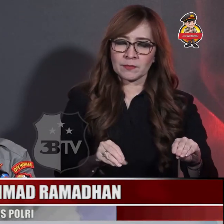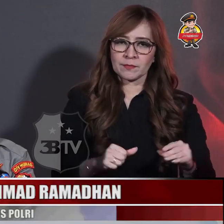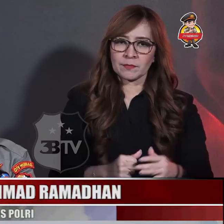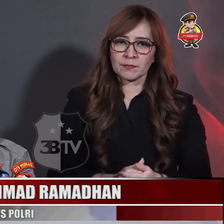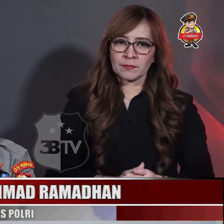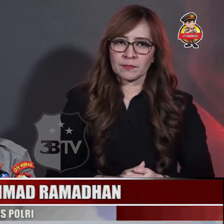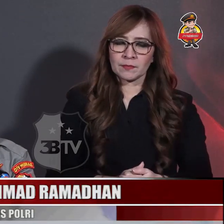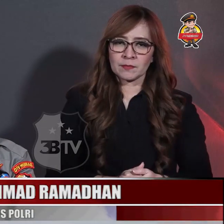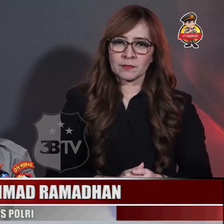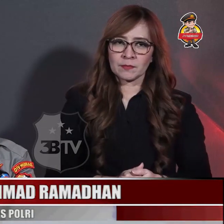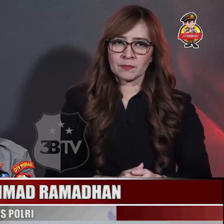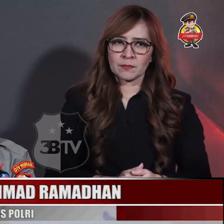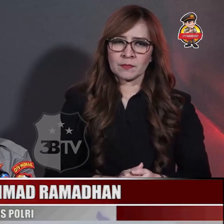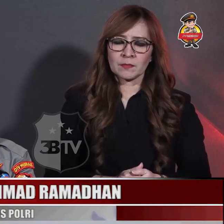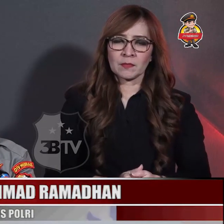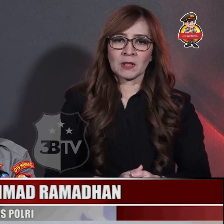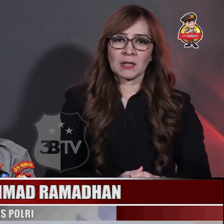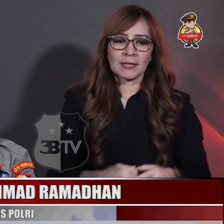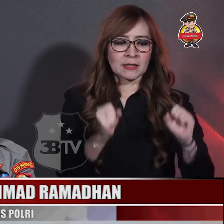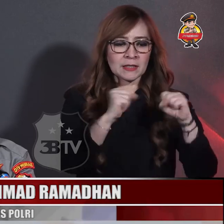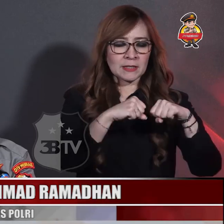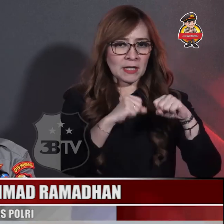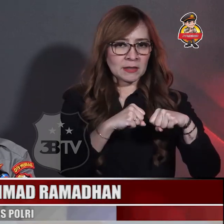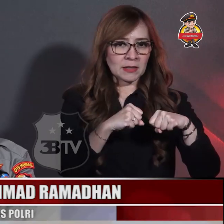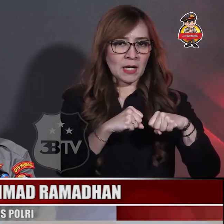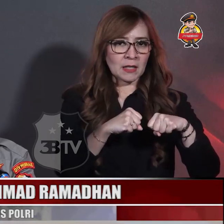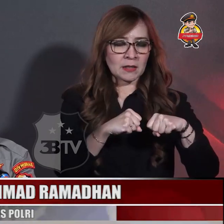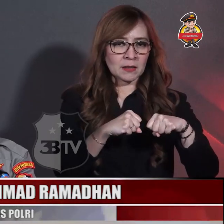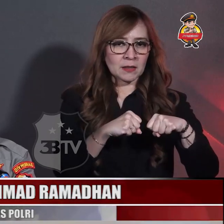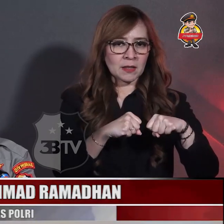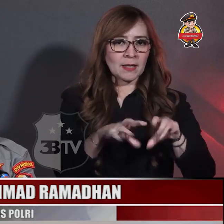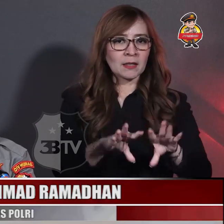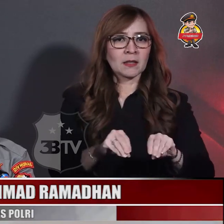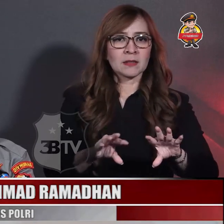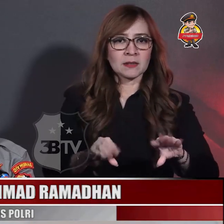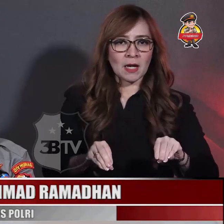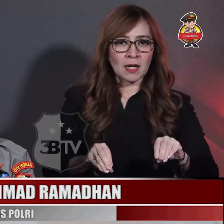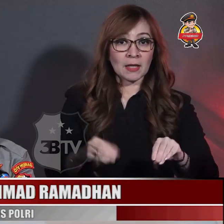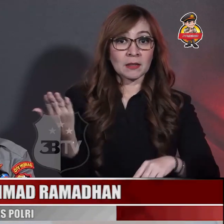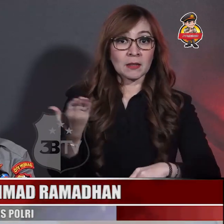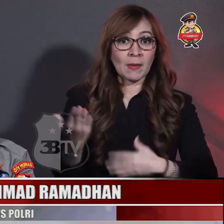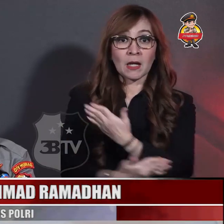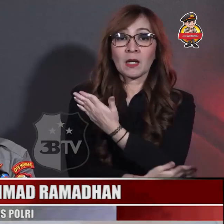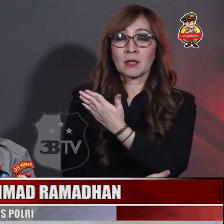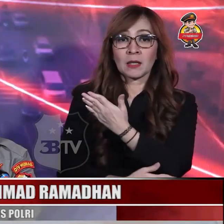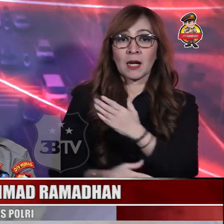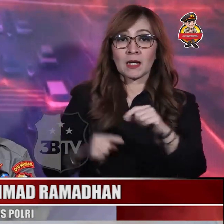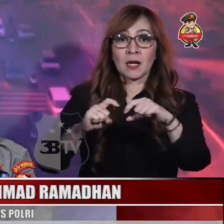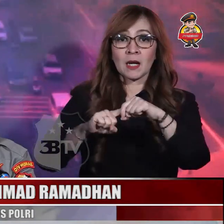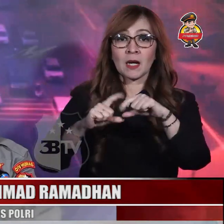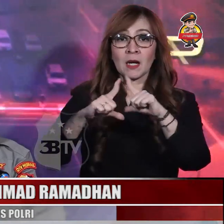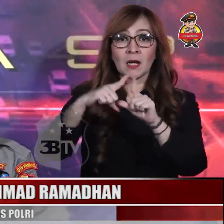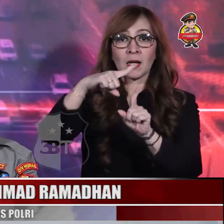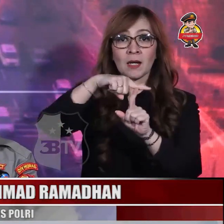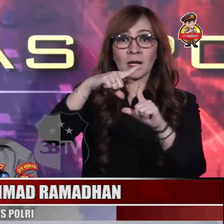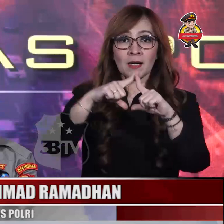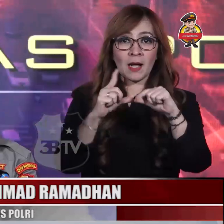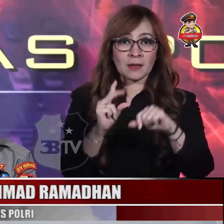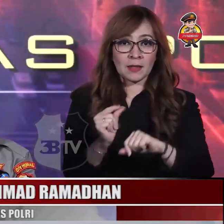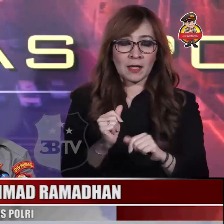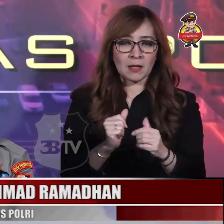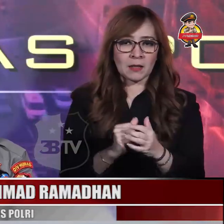ini dijanjikan akan bekerja di negara Qatar, ya. Sampai di